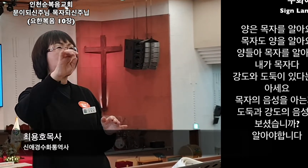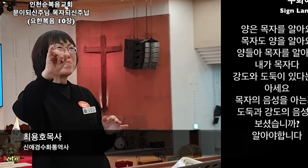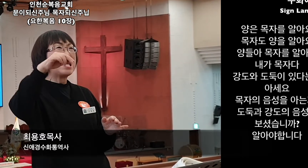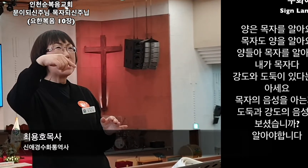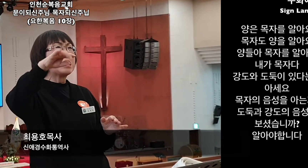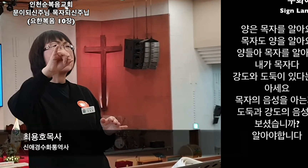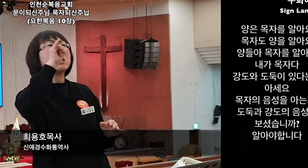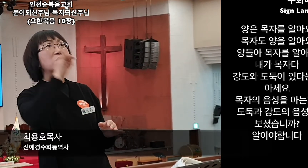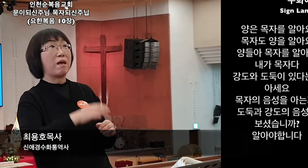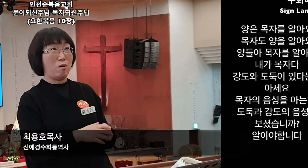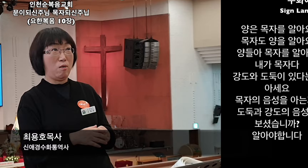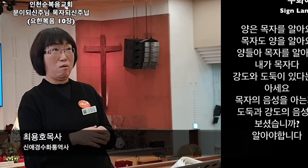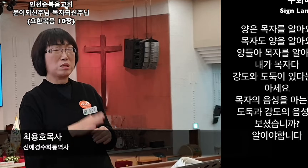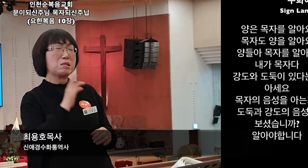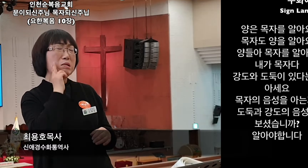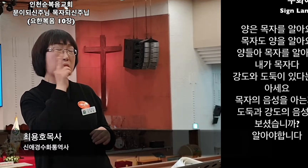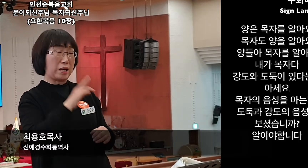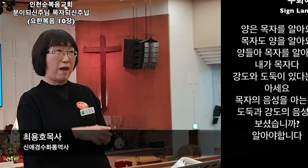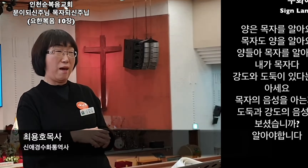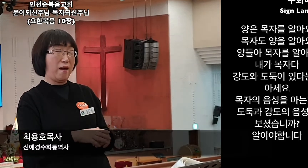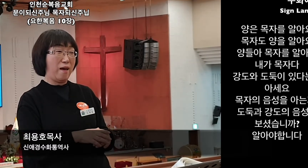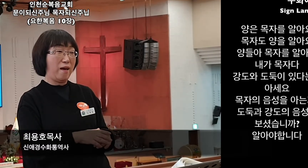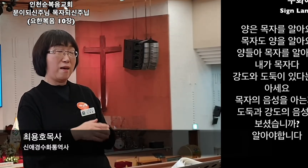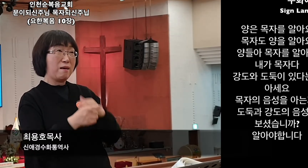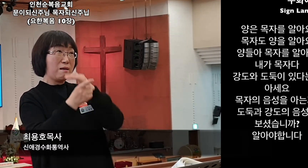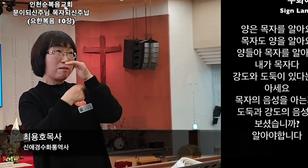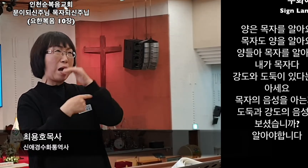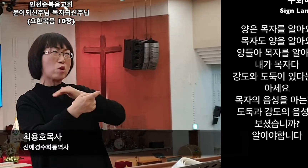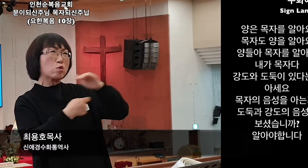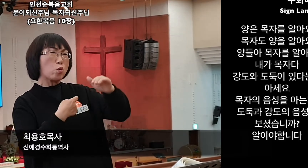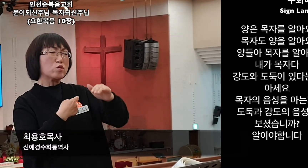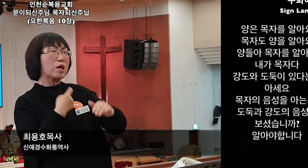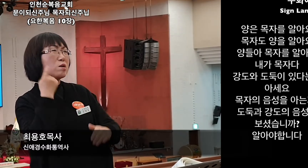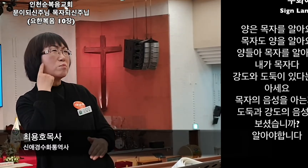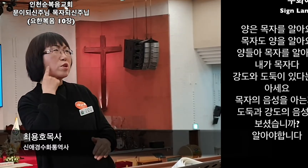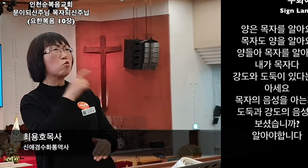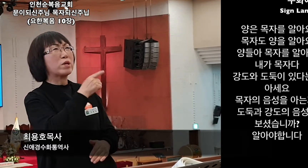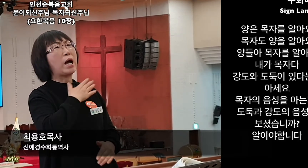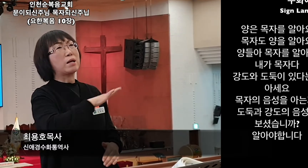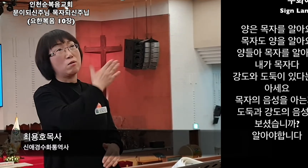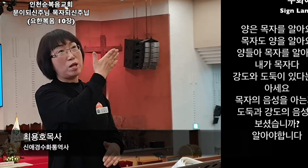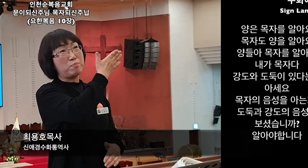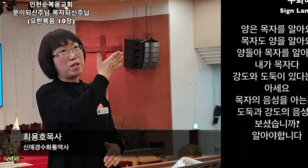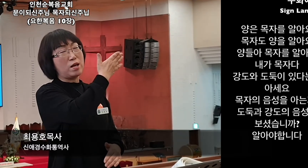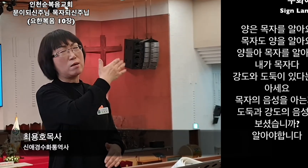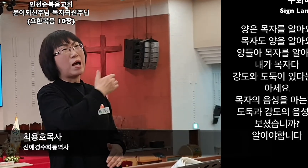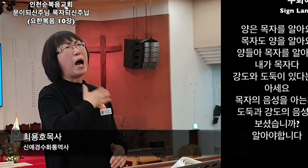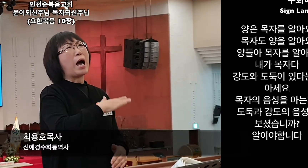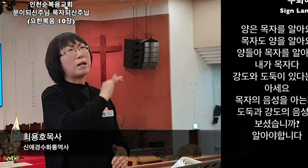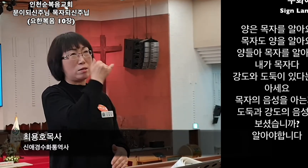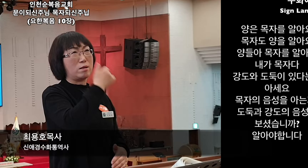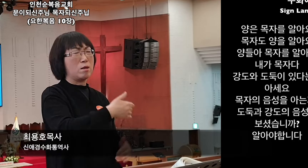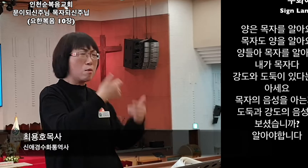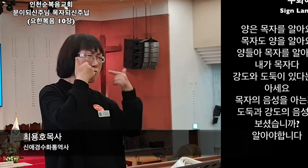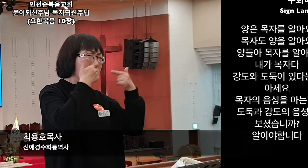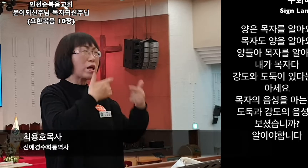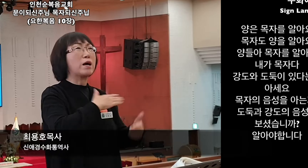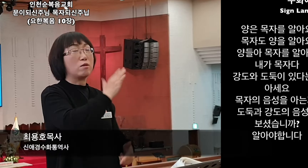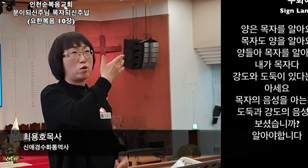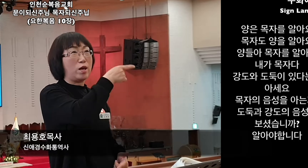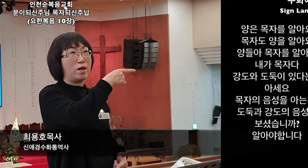이거 농담입니다. 너무 심각하게 들지 마시고요. 강도와 도둑의 음성을 우리가 들어야 됩니다. 들어야 된다는 게 아니라 뭔지 알아야